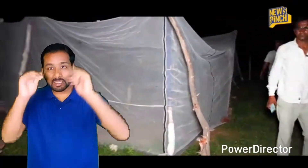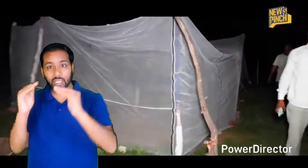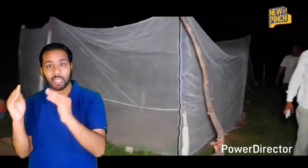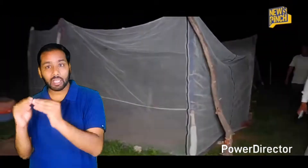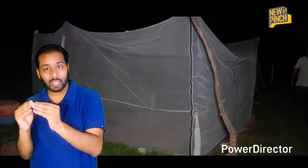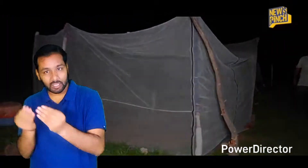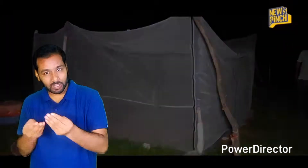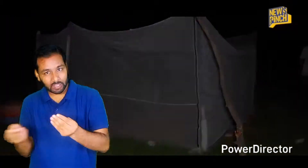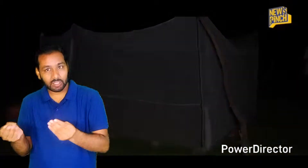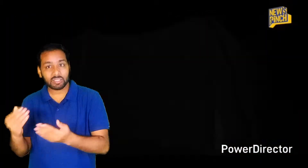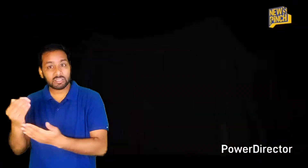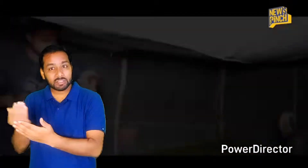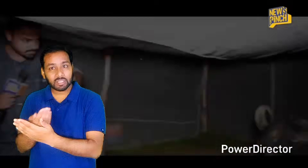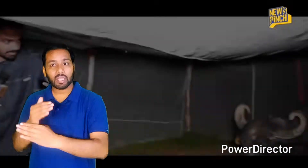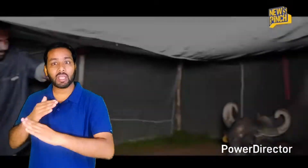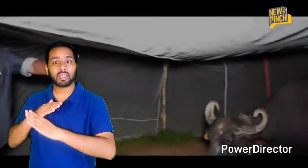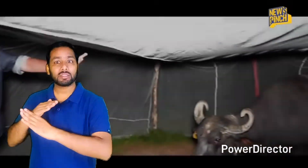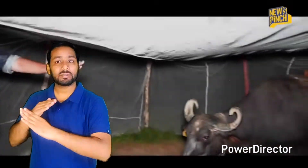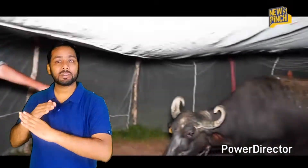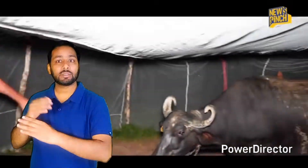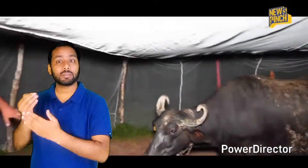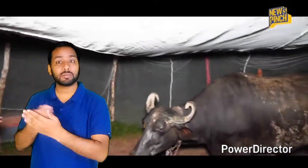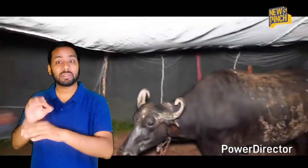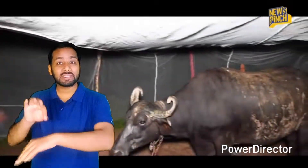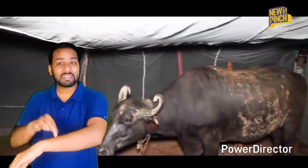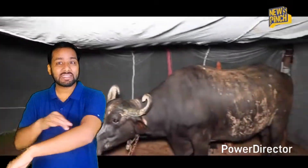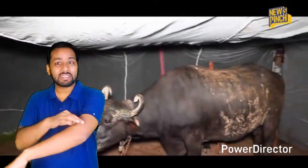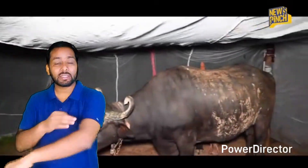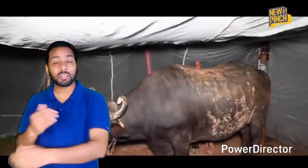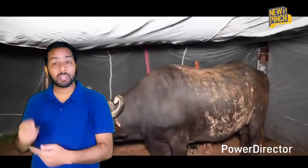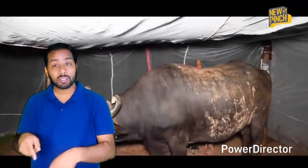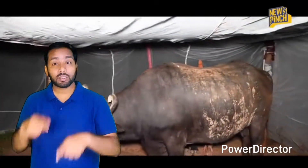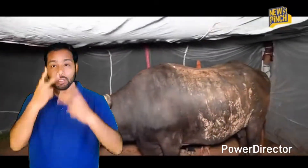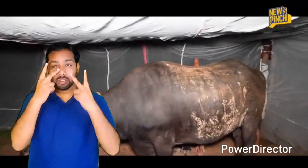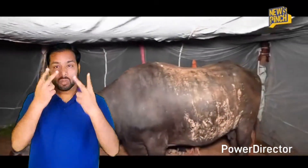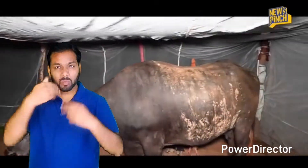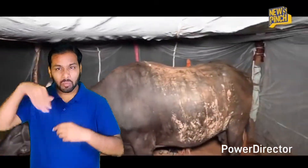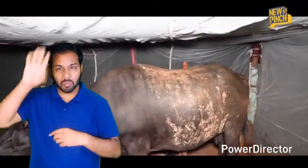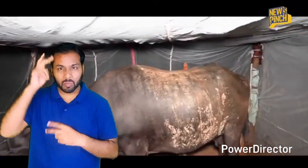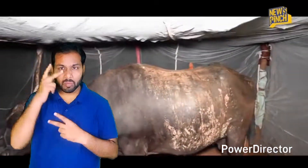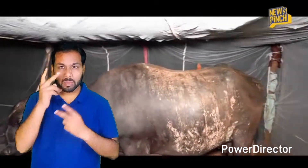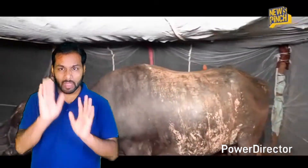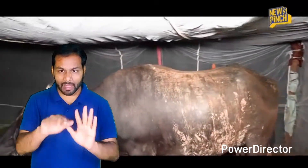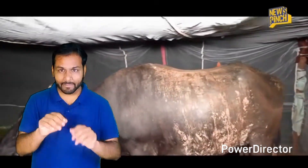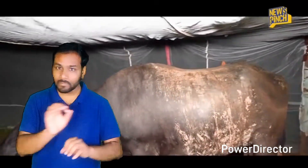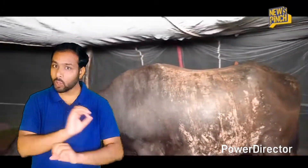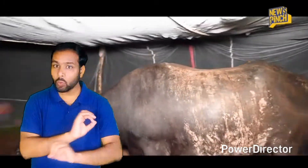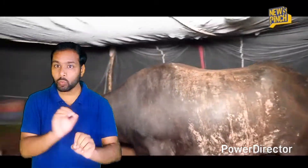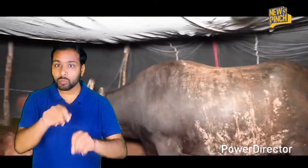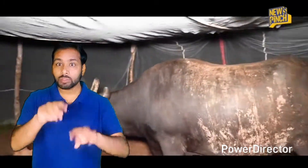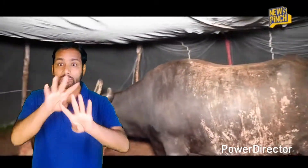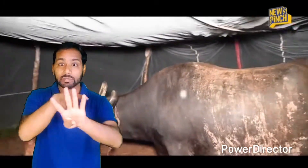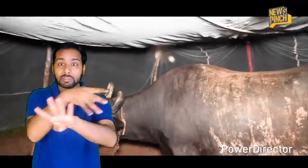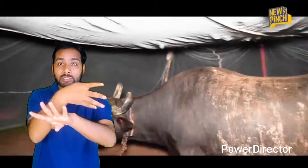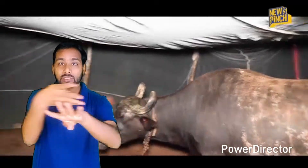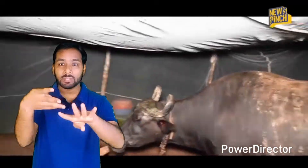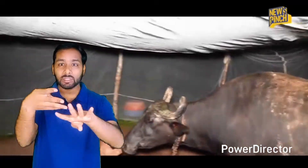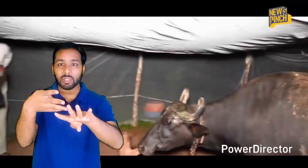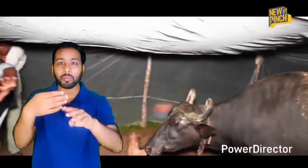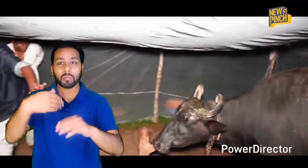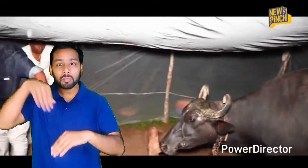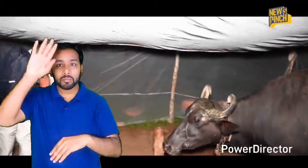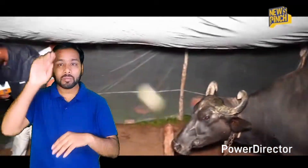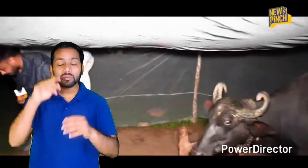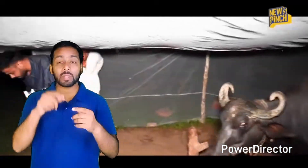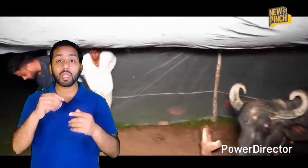आपने कभी शायद देखा हो अपने आसपास कि इस तरीके से जानवरों को, जो मवेशी हैं, भैंस है, गाय है, उनको इस तरीके से मच्छरदानी